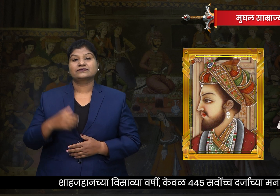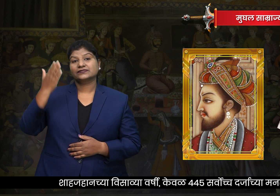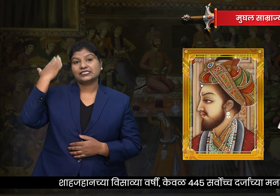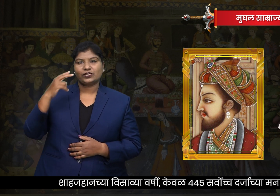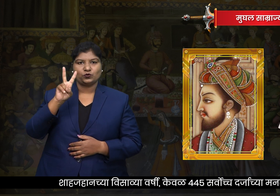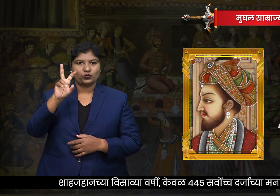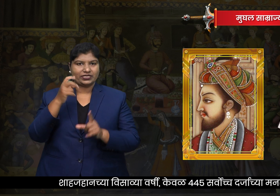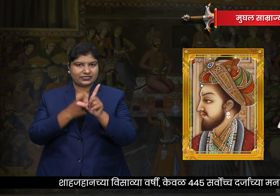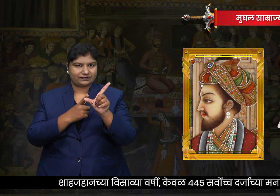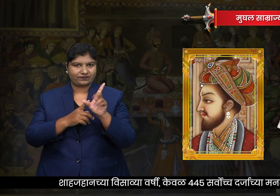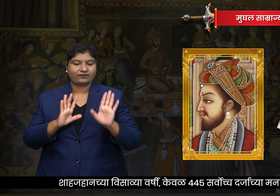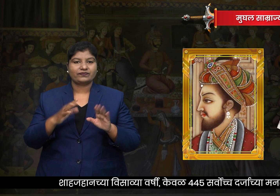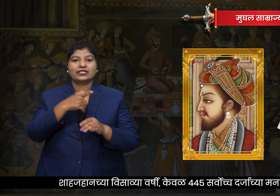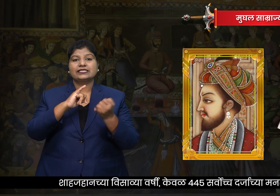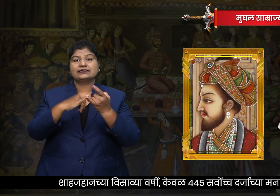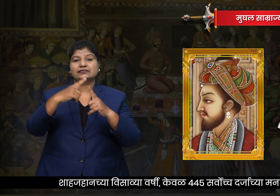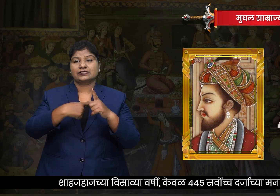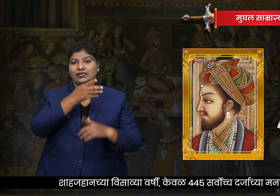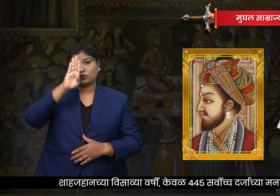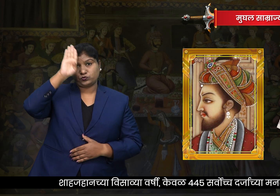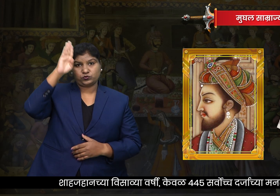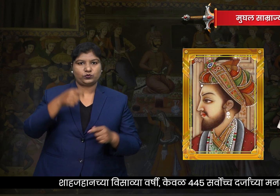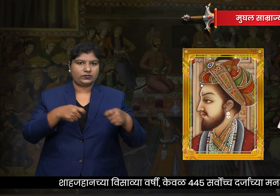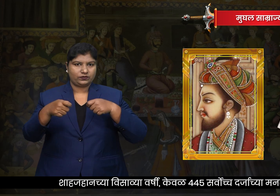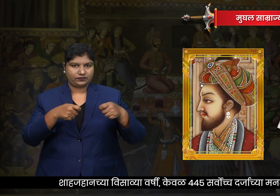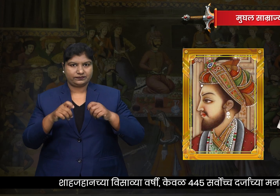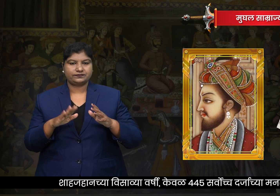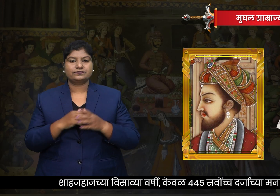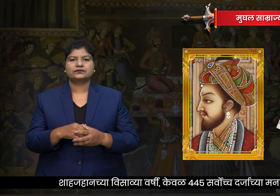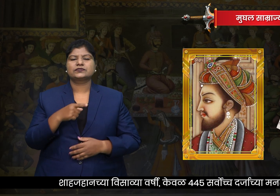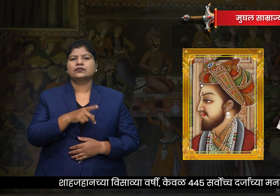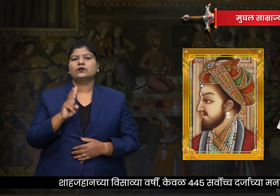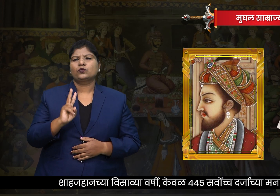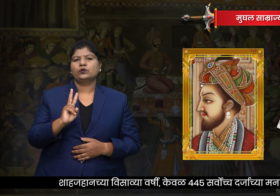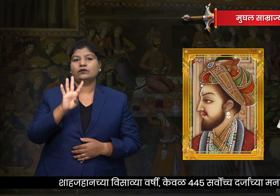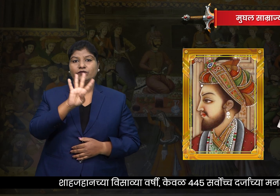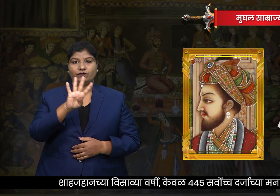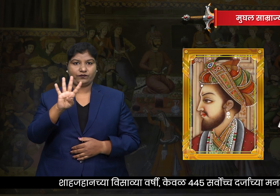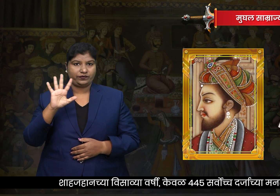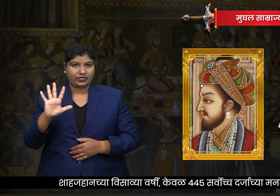शहाजहानच्या 20व्या वर्षी केवळ 445 सर्वोच्च दर्जाचे